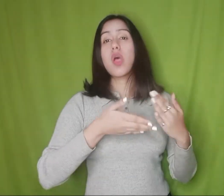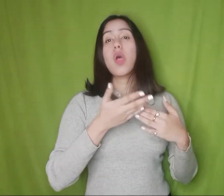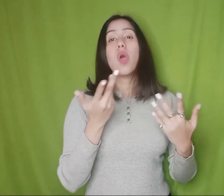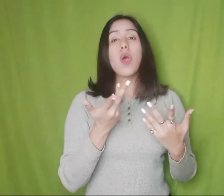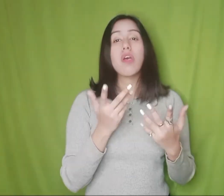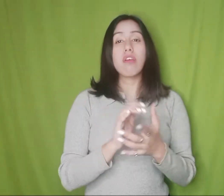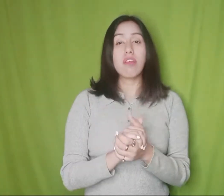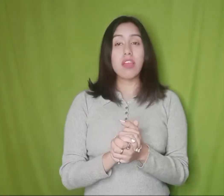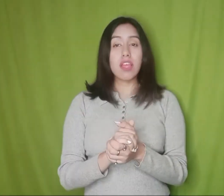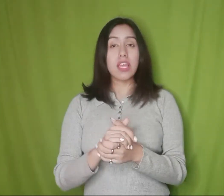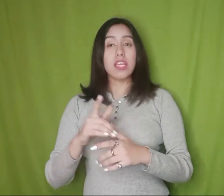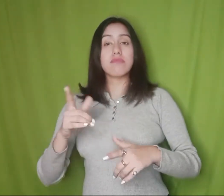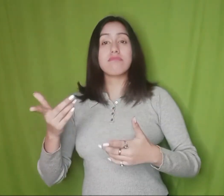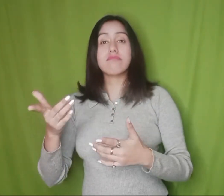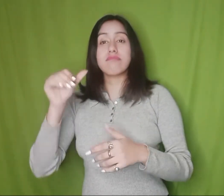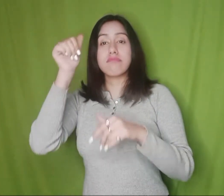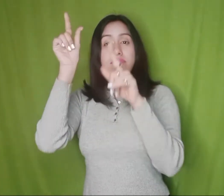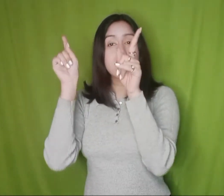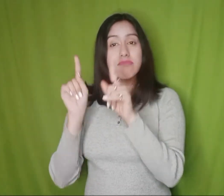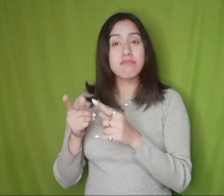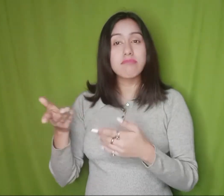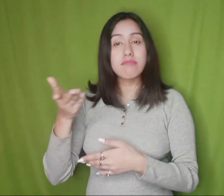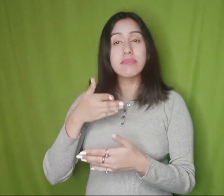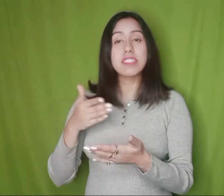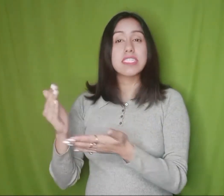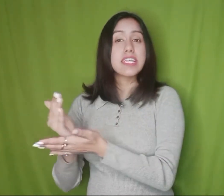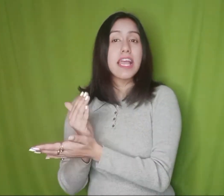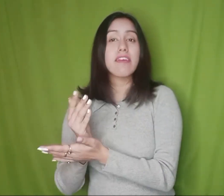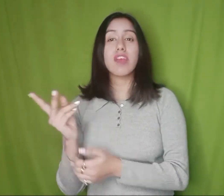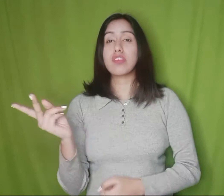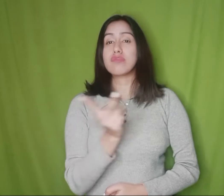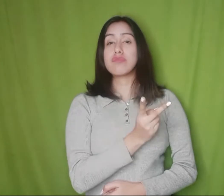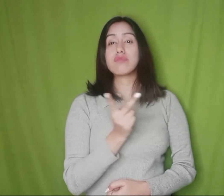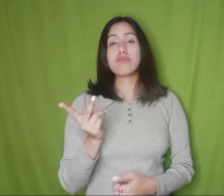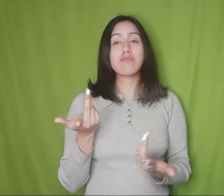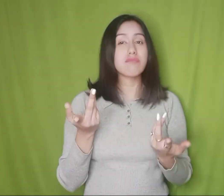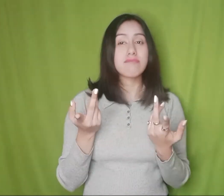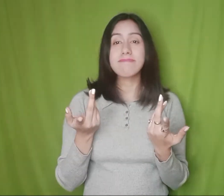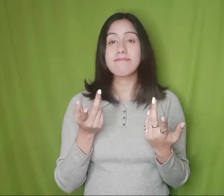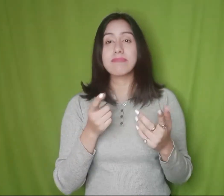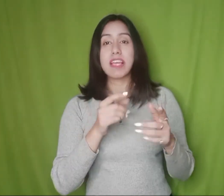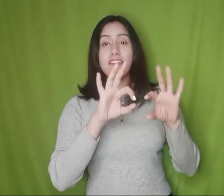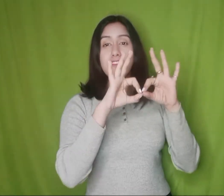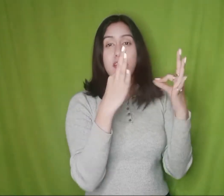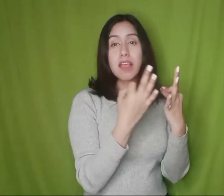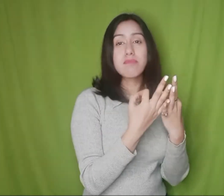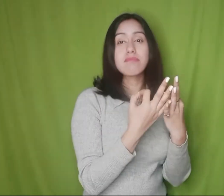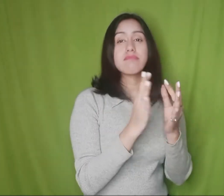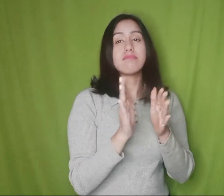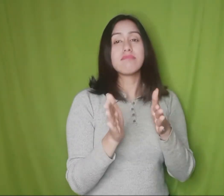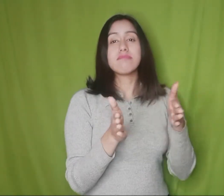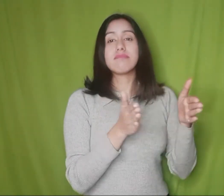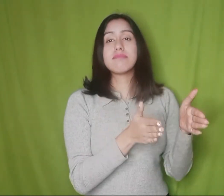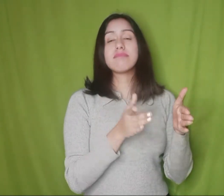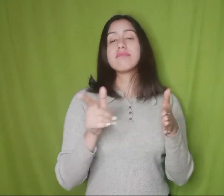वहीं दूसरी तरफ देश था और कुंवर होने की जिम्मेदारी थी। और जैसा कि हर सिपाही की जिंदगी में होता